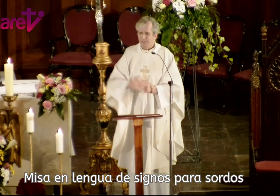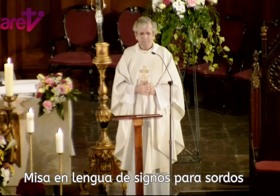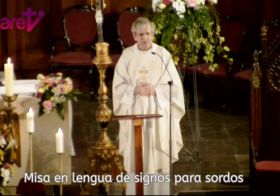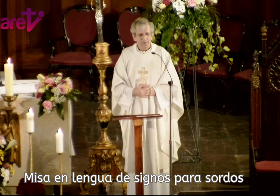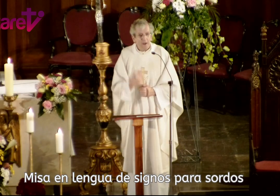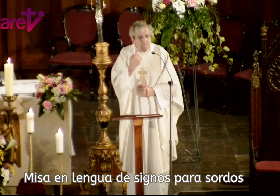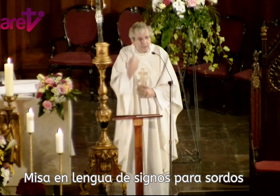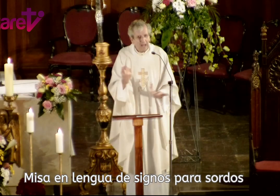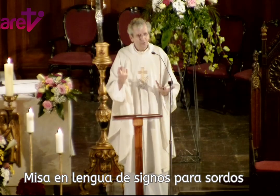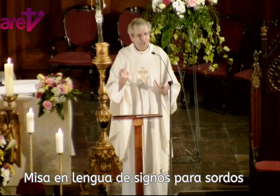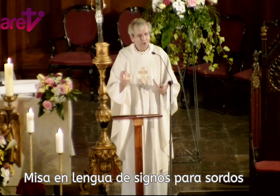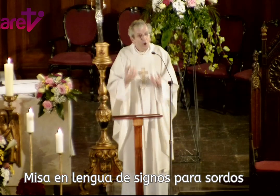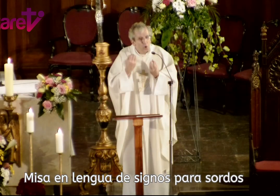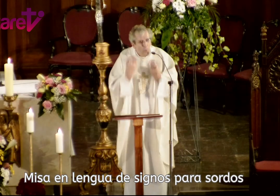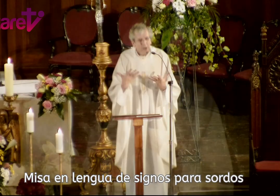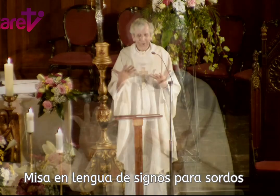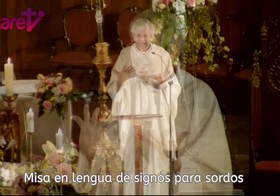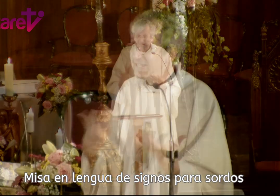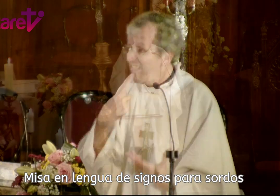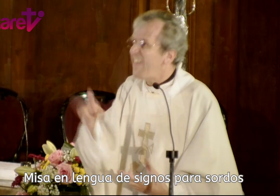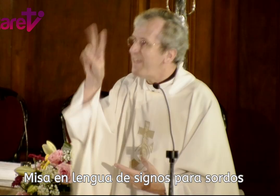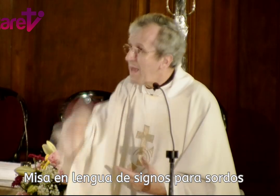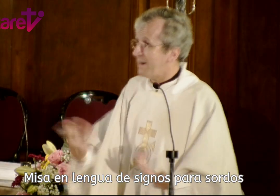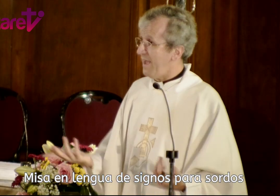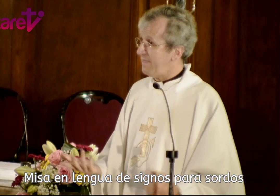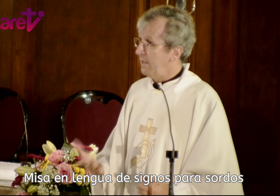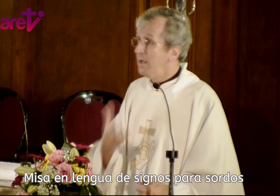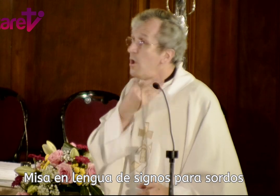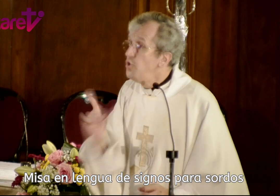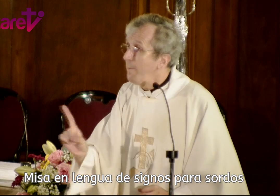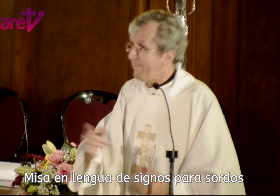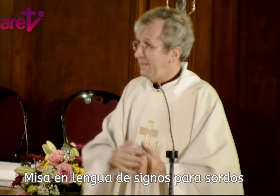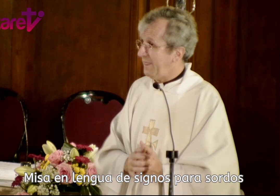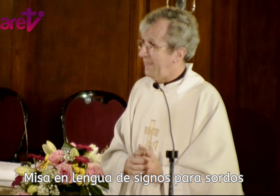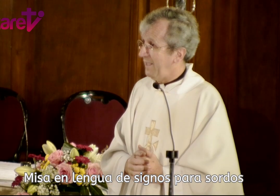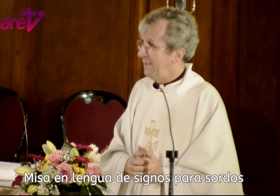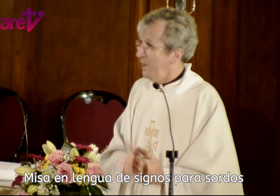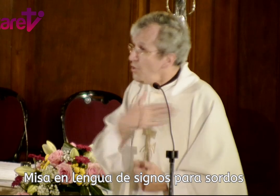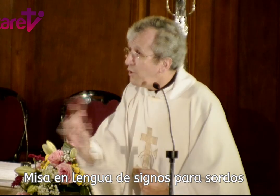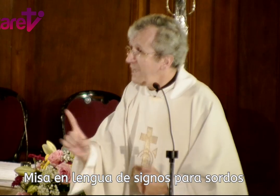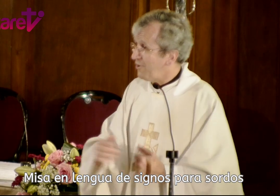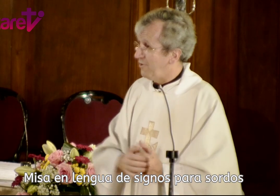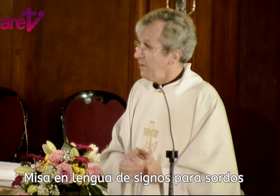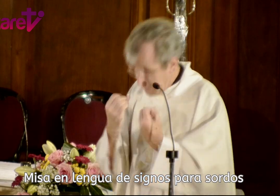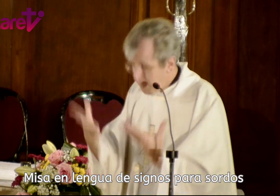principio. Fijaros lo bueno que es decir la verdad. No me apetece, no quiero. Está muy